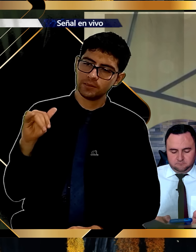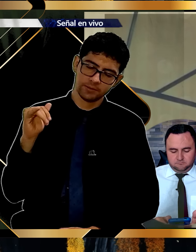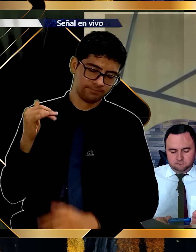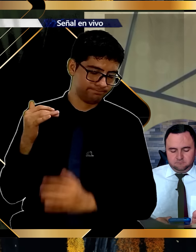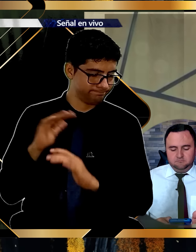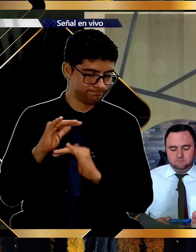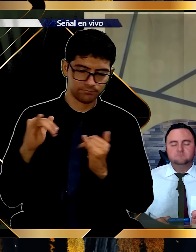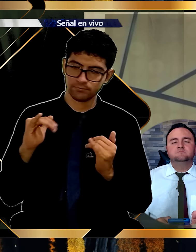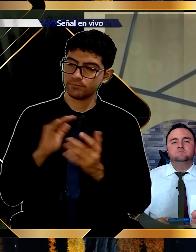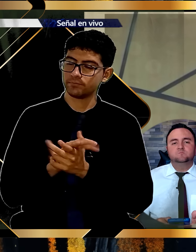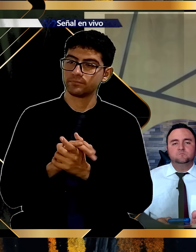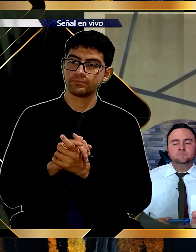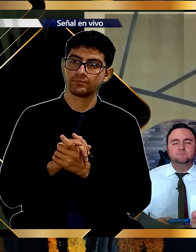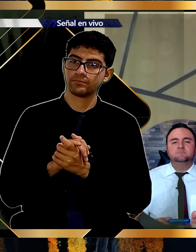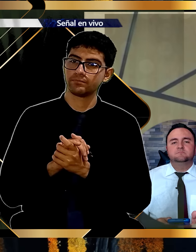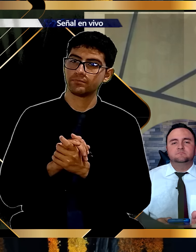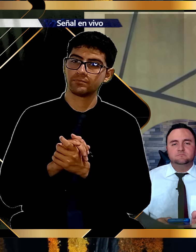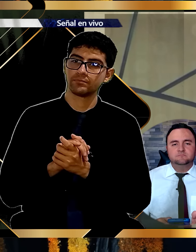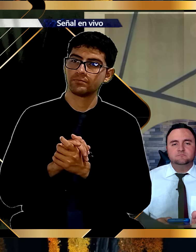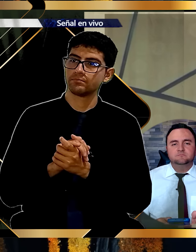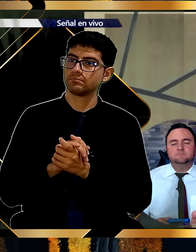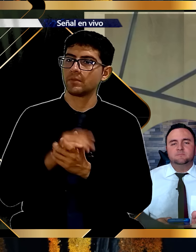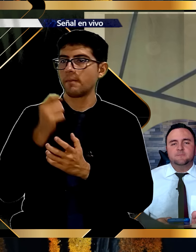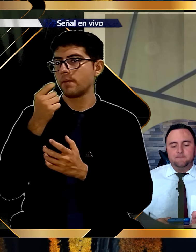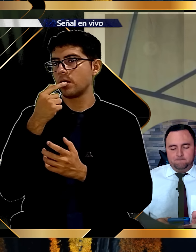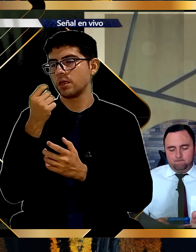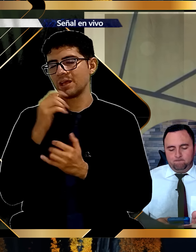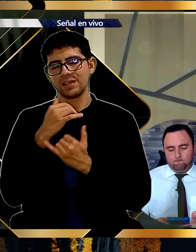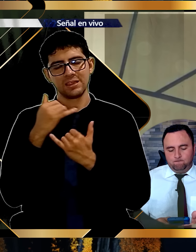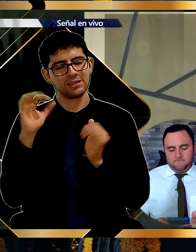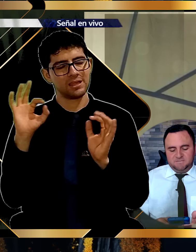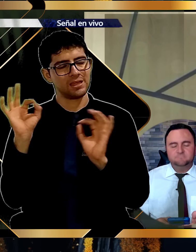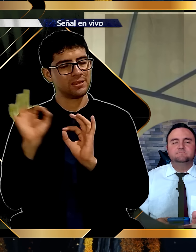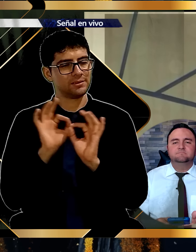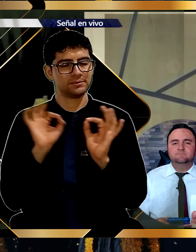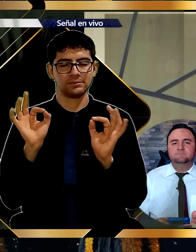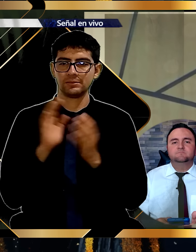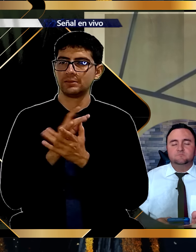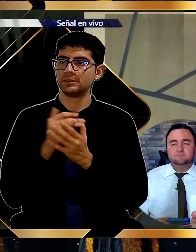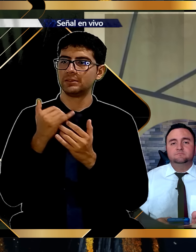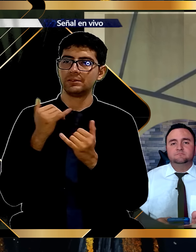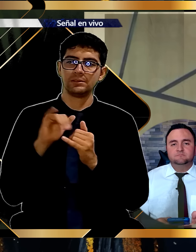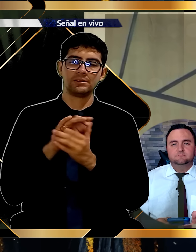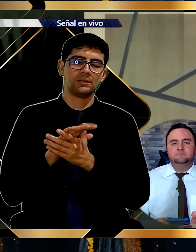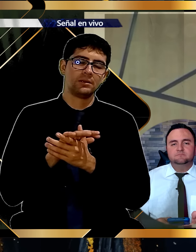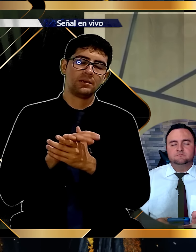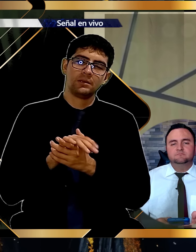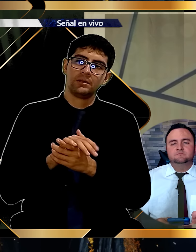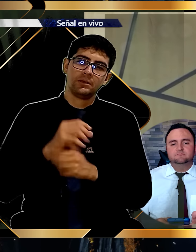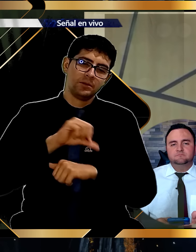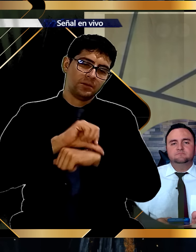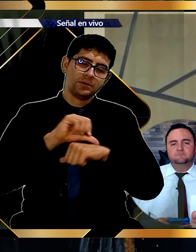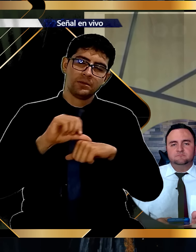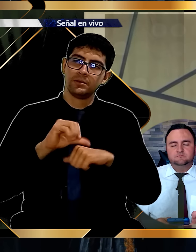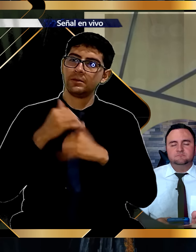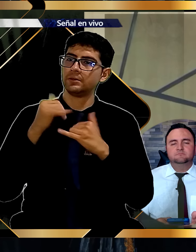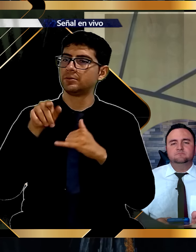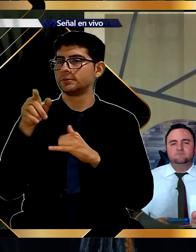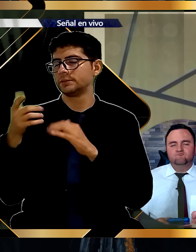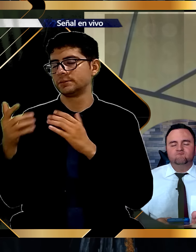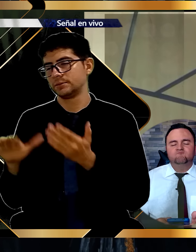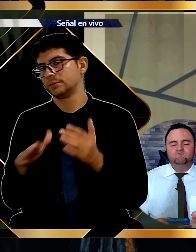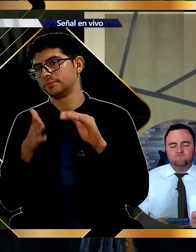Ni quimioterapia, ni radioterapia, ni terapia de ninguna clase, ni operación, nada. Una lápida. Y tenía razón,